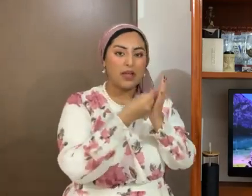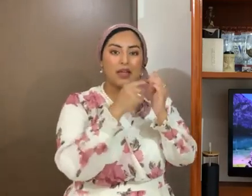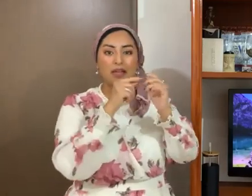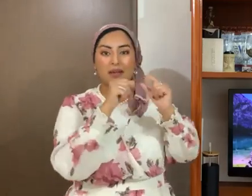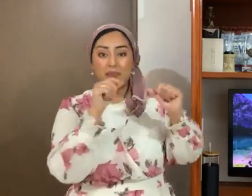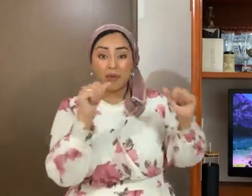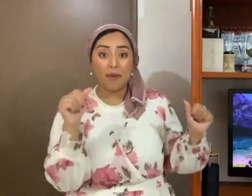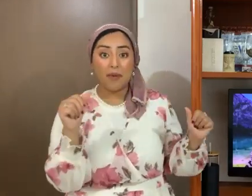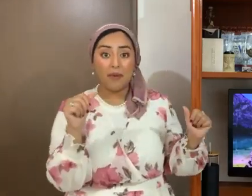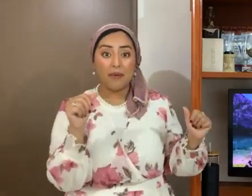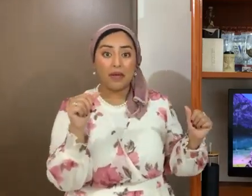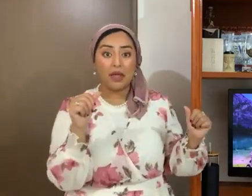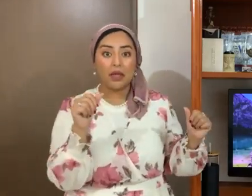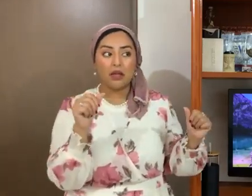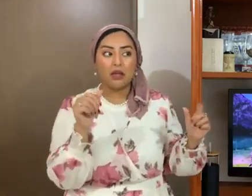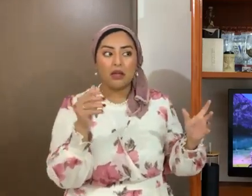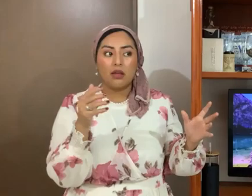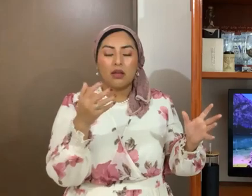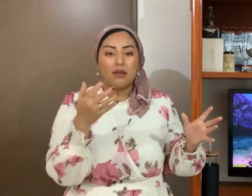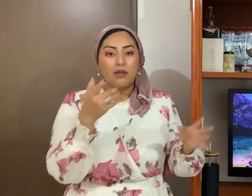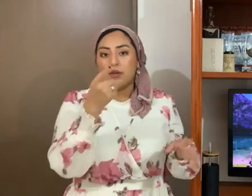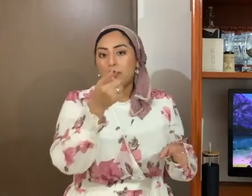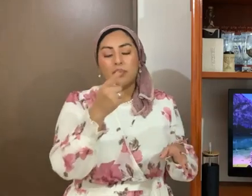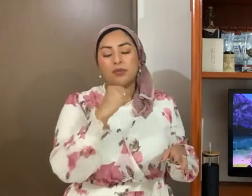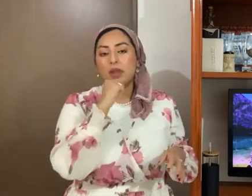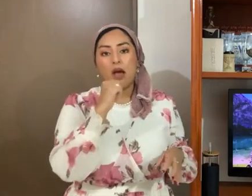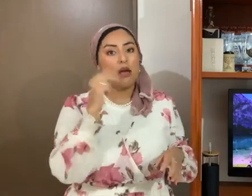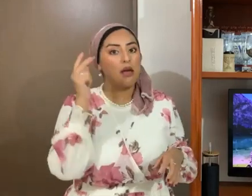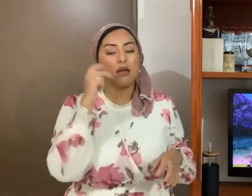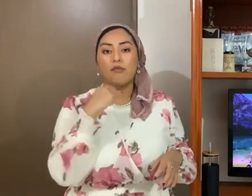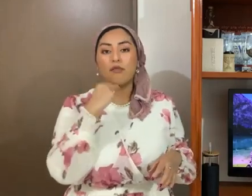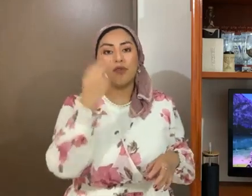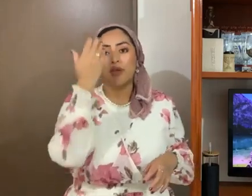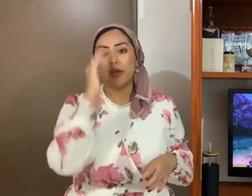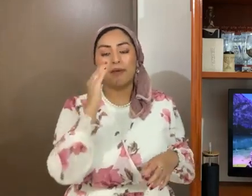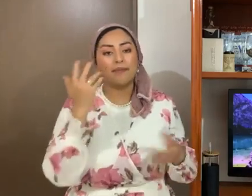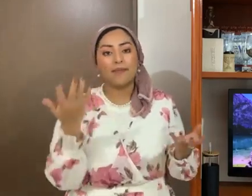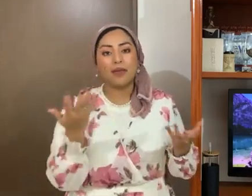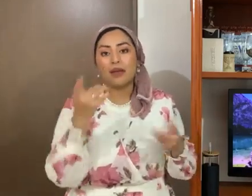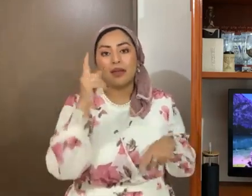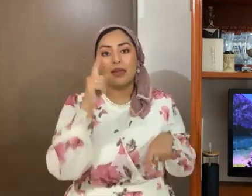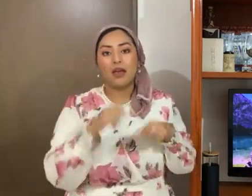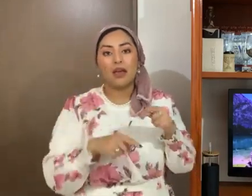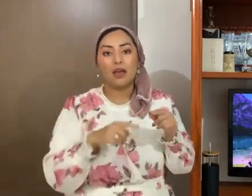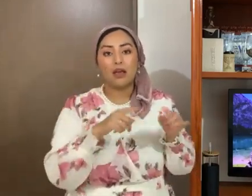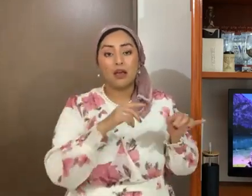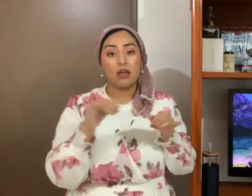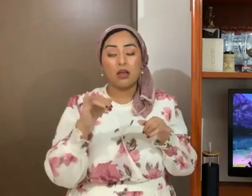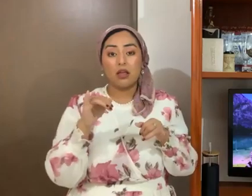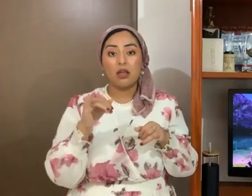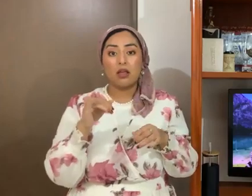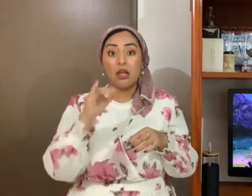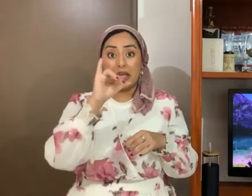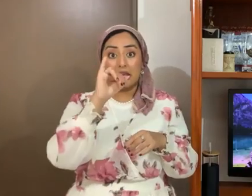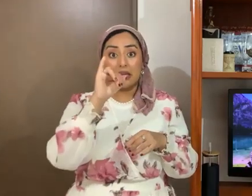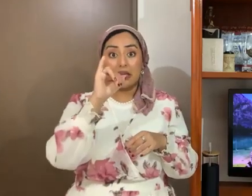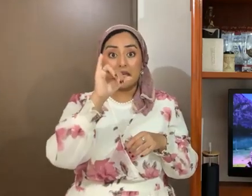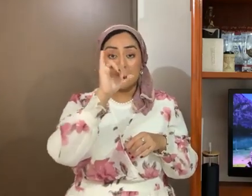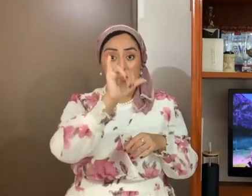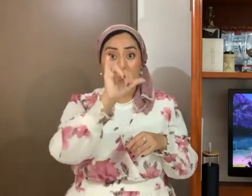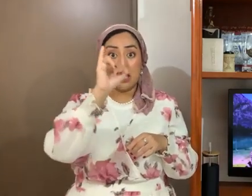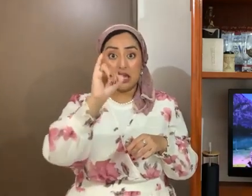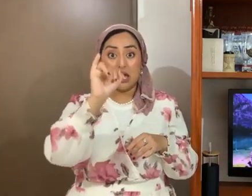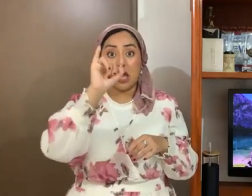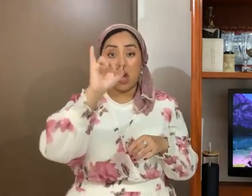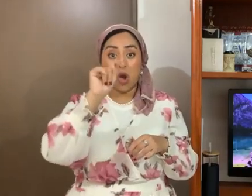etcétera, etcétera, etcétera, entonces no va a escuchar la voz de Elohim, no va a escuchar como Yetro o yo, no va